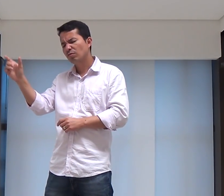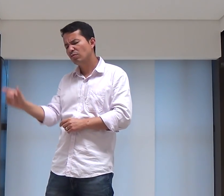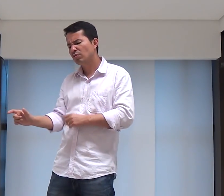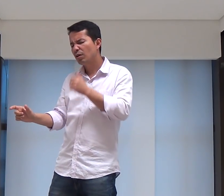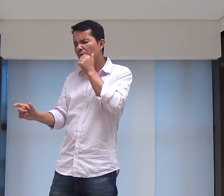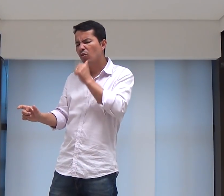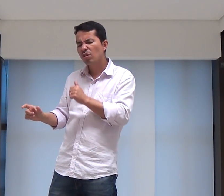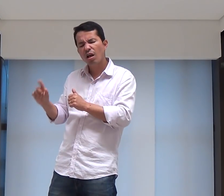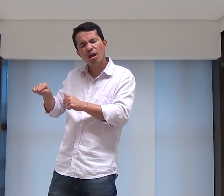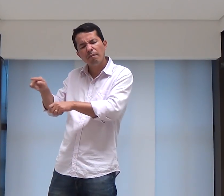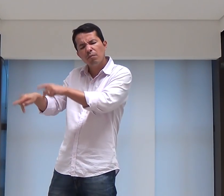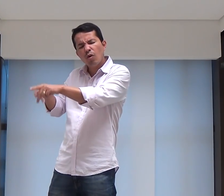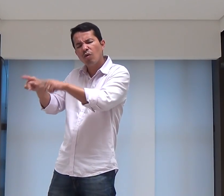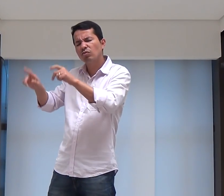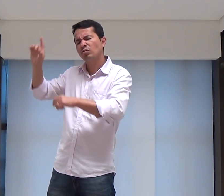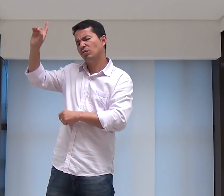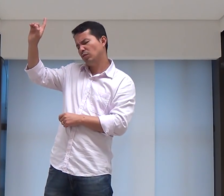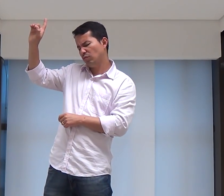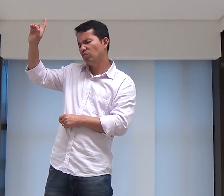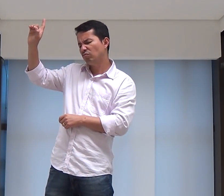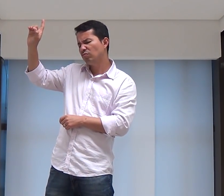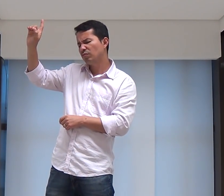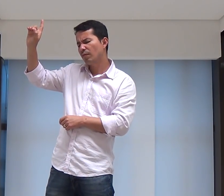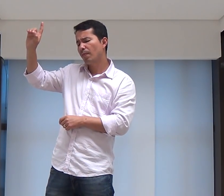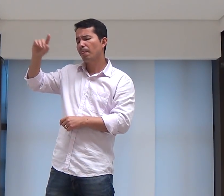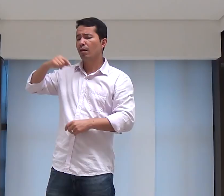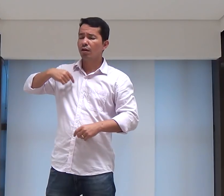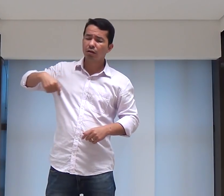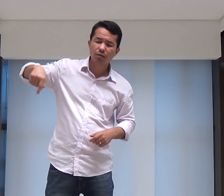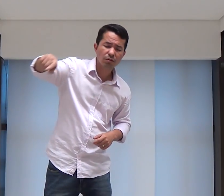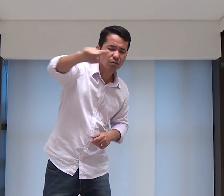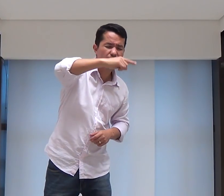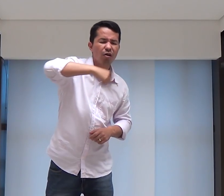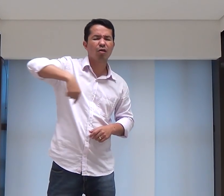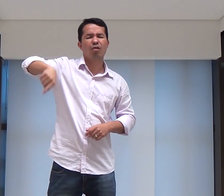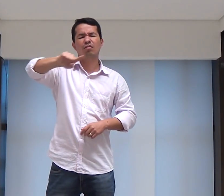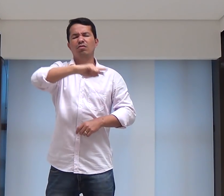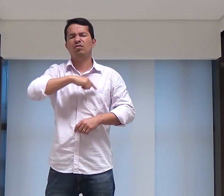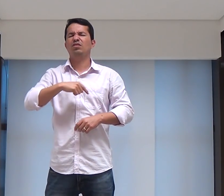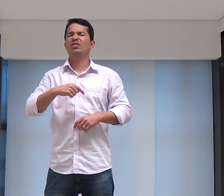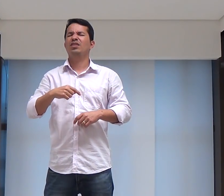Hoje foi o momento de nós aprendermos o que é ser povo de Deus e o que é o dragão.